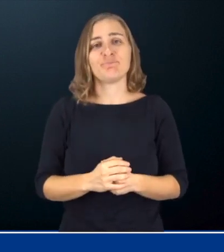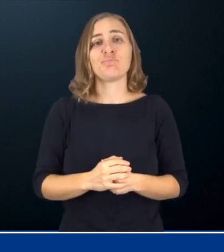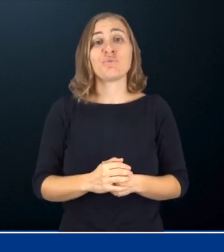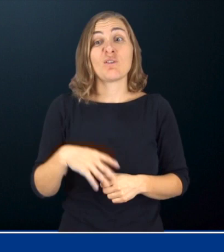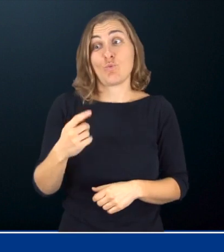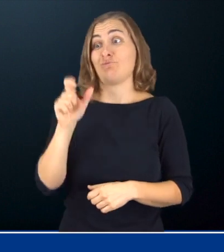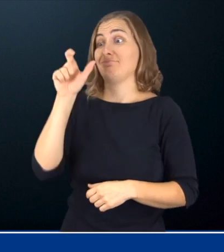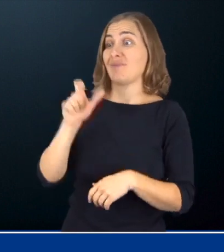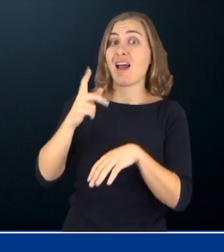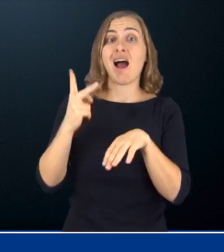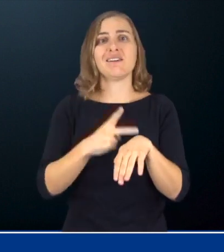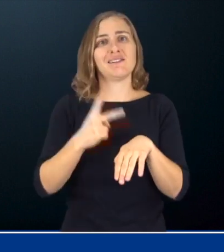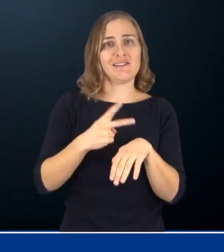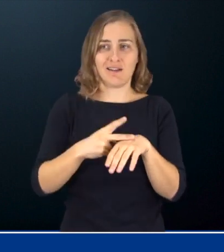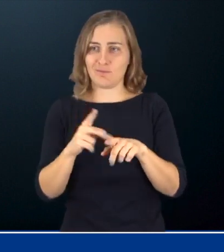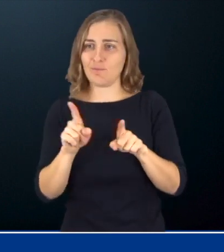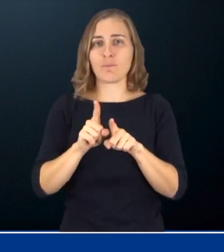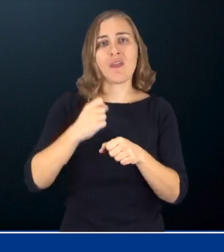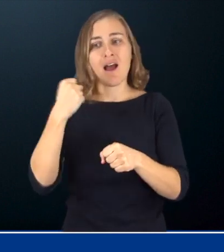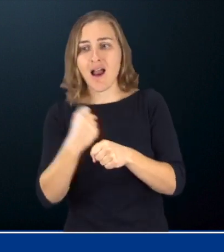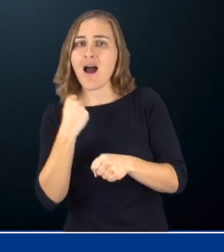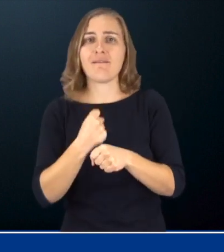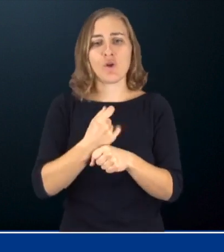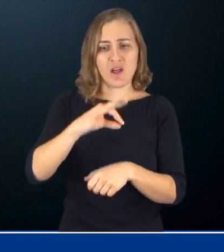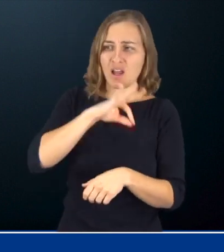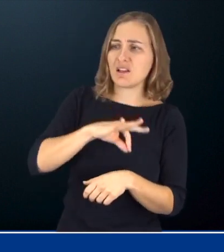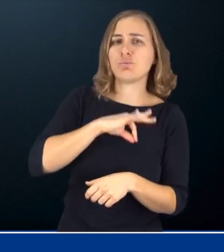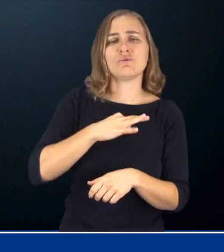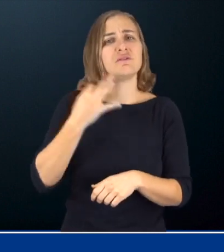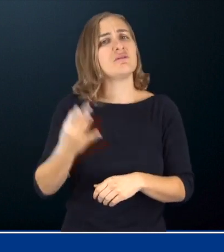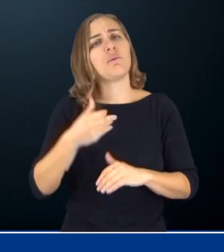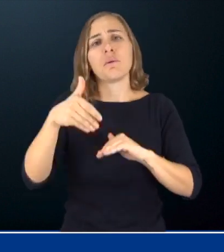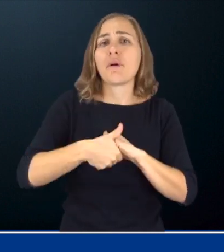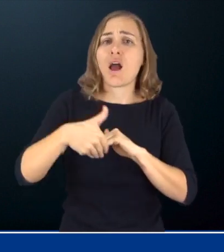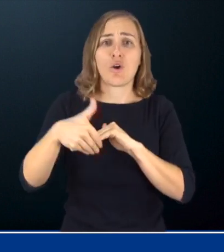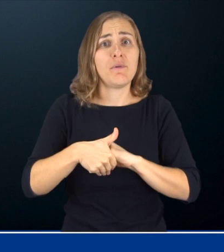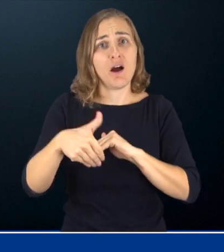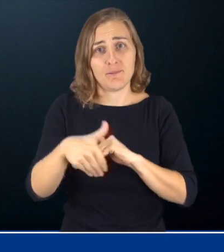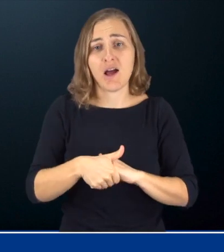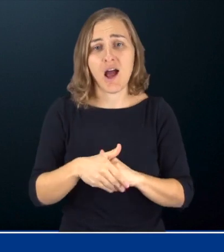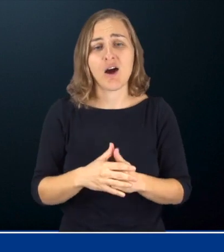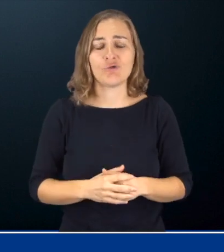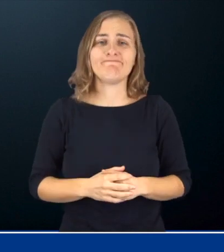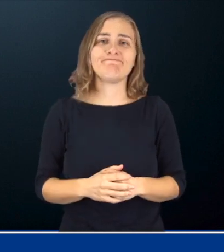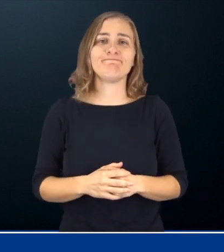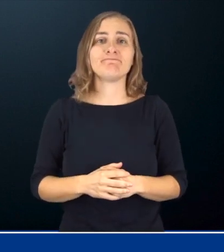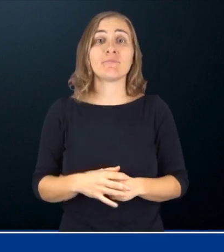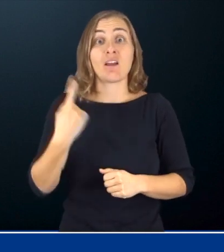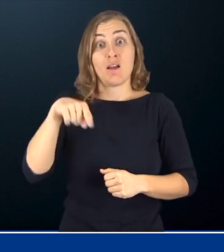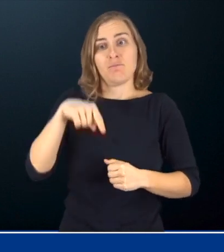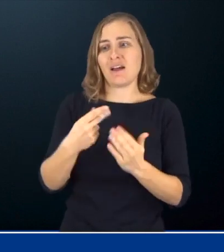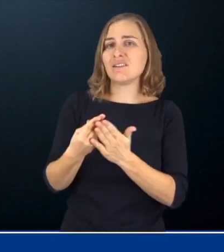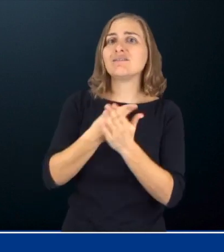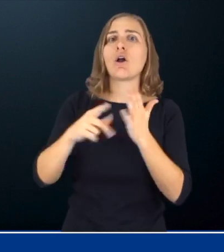poche ore, insufficienti rispetto alle effettive necessità, e i lavoratori sono costretti a vivere una grave condizione di precarietà